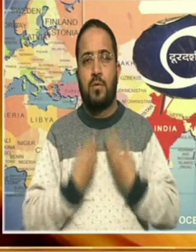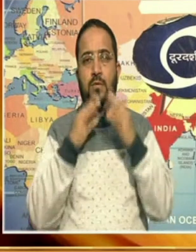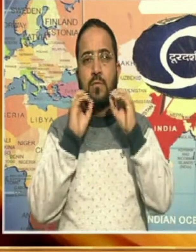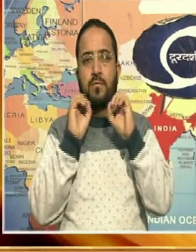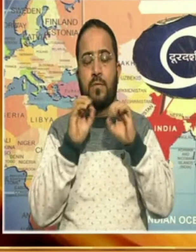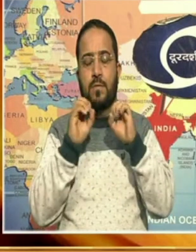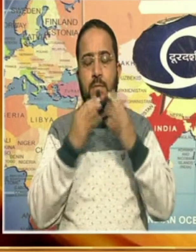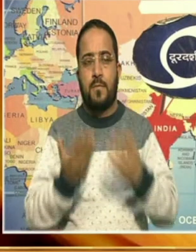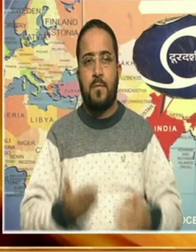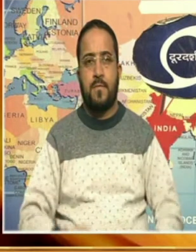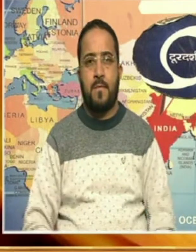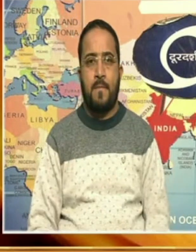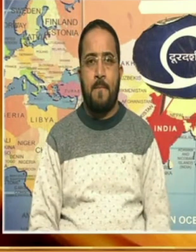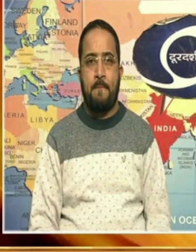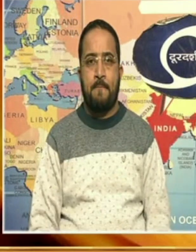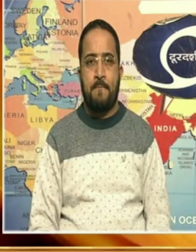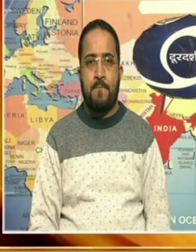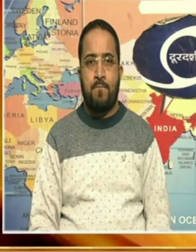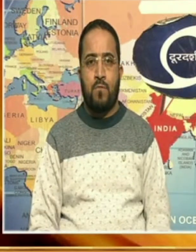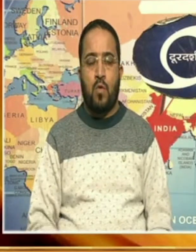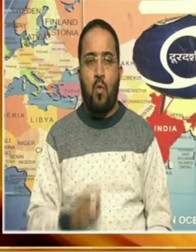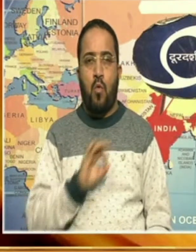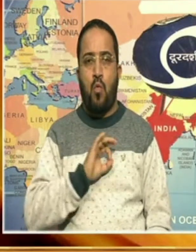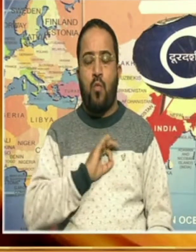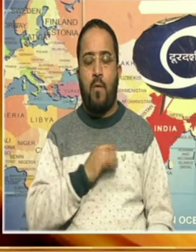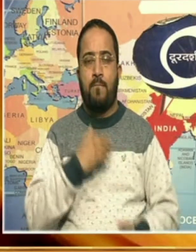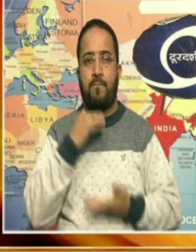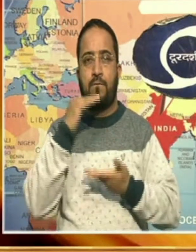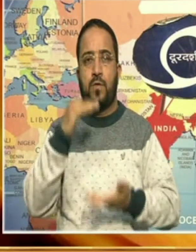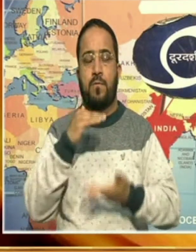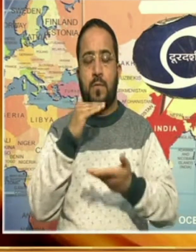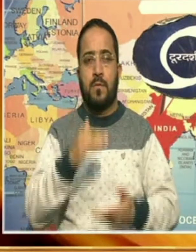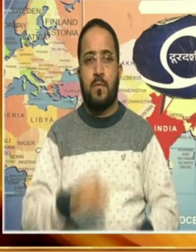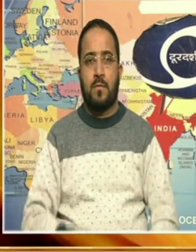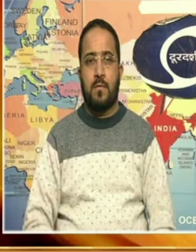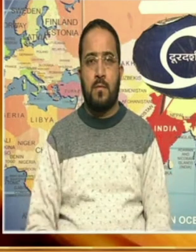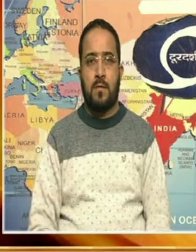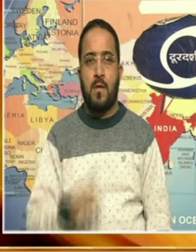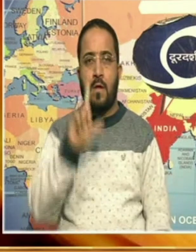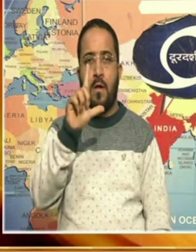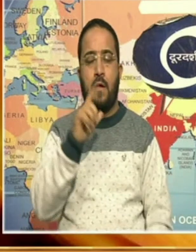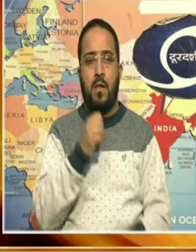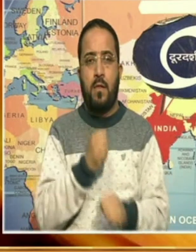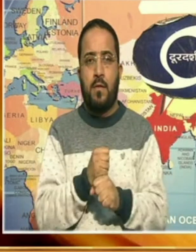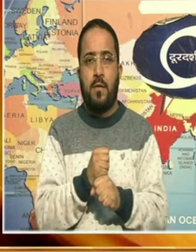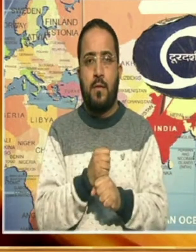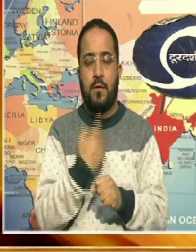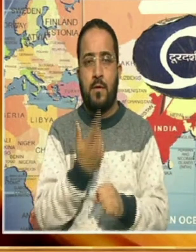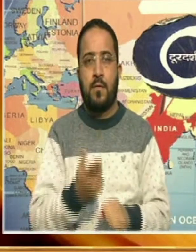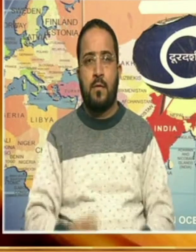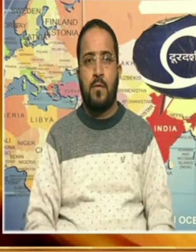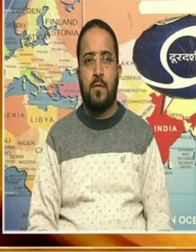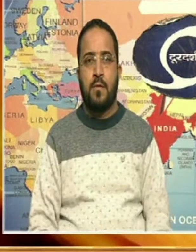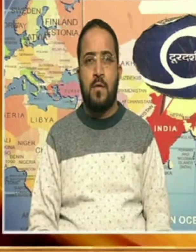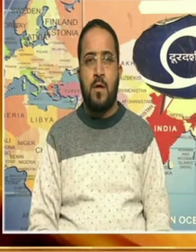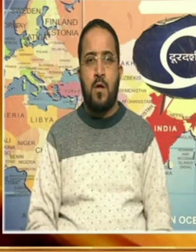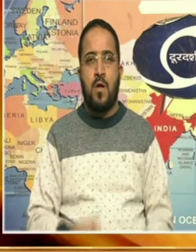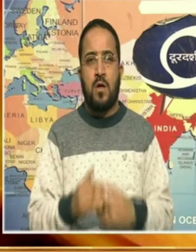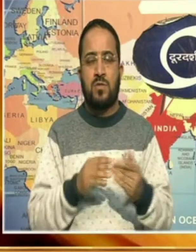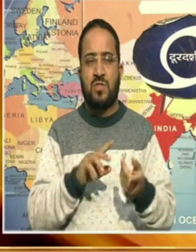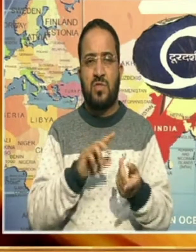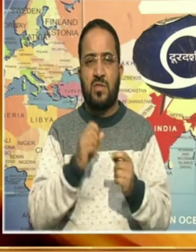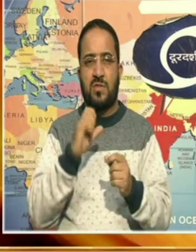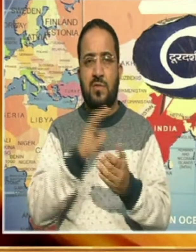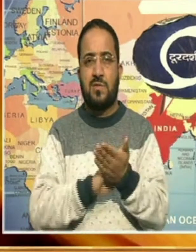اعزازی تقریب میں لیفٹنٹ گورنر نے سماجی تبدیلی